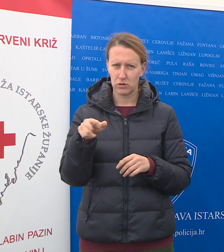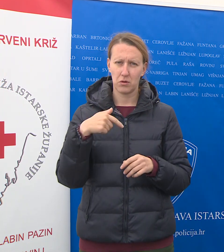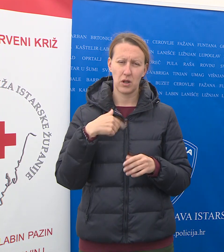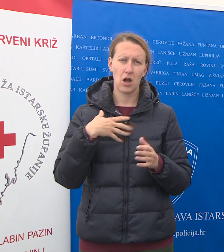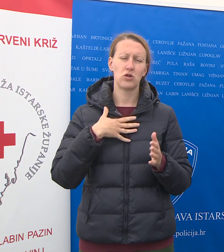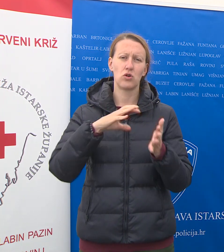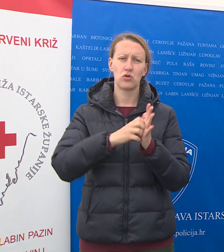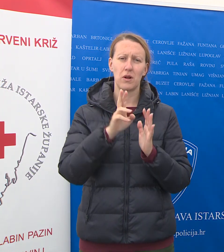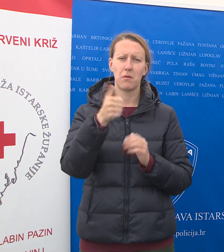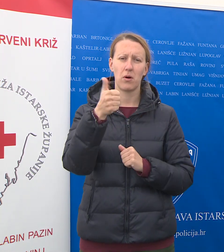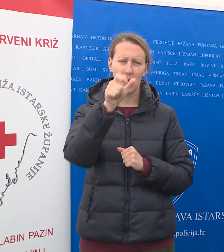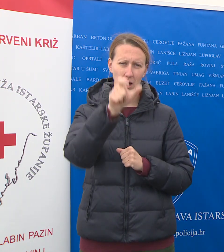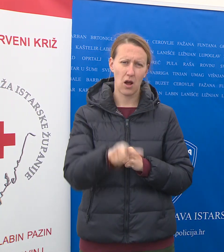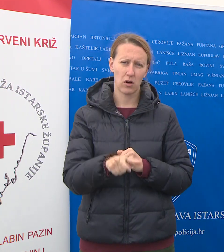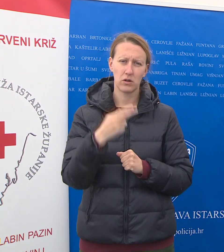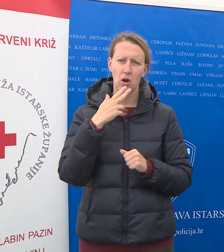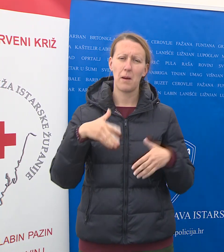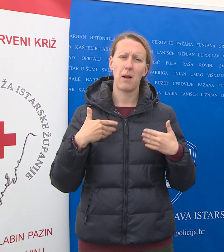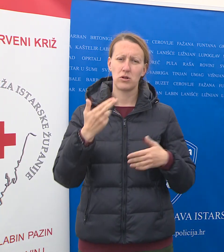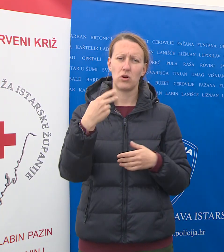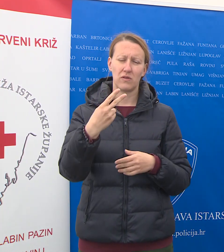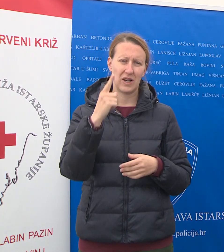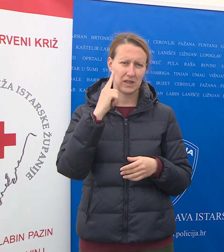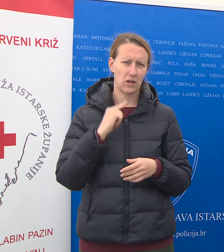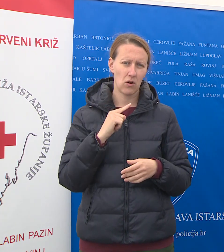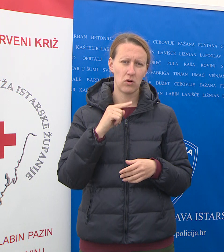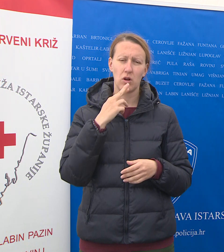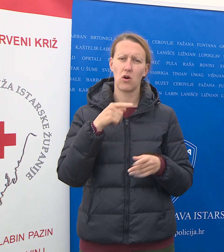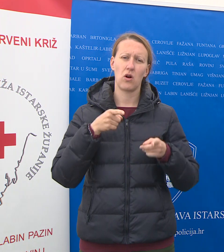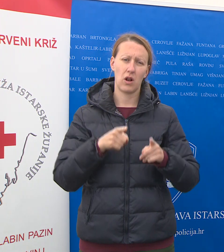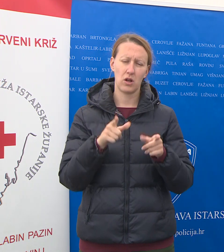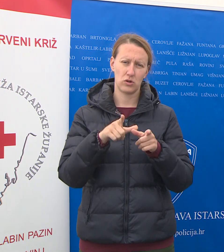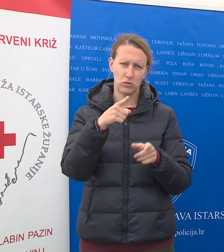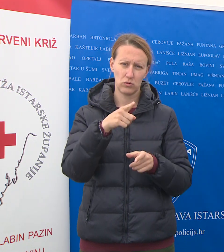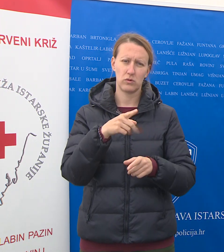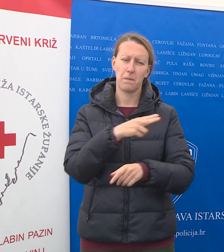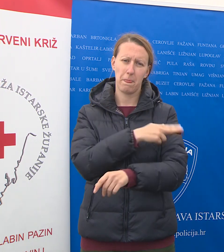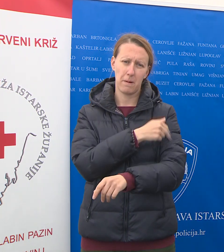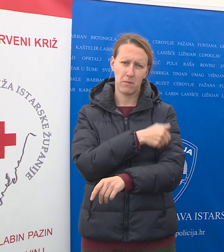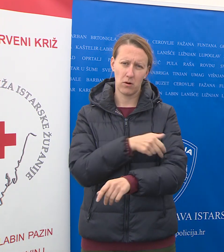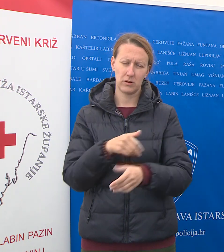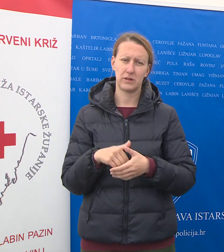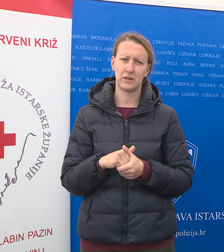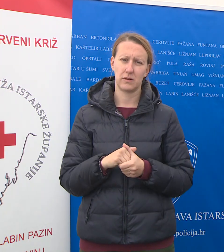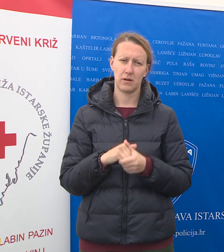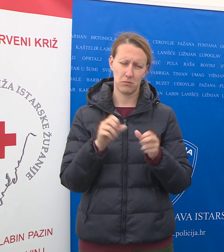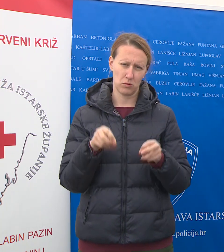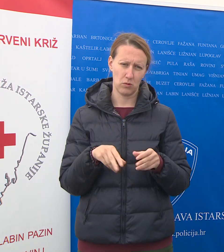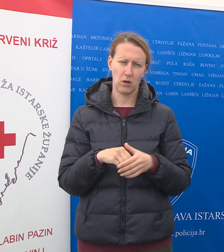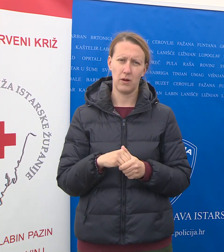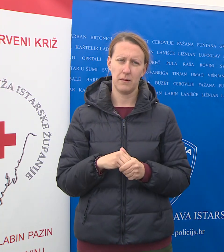u našoj županiji imamo jednu osobu koja je mlađa od 20 godina i hospitalizirana je u općoj bolnici